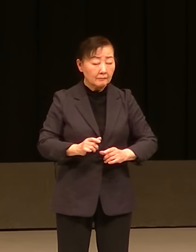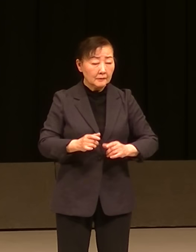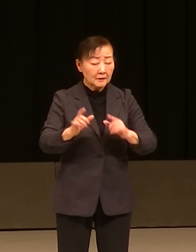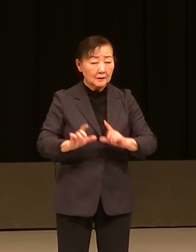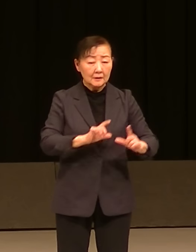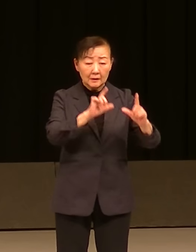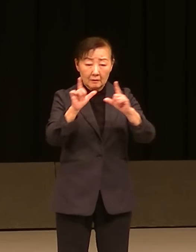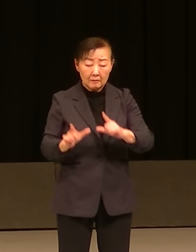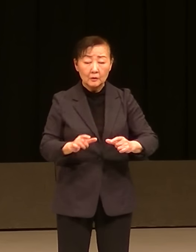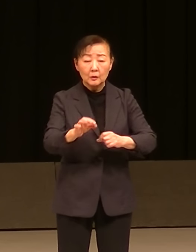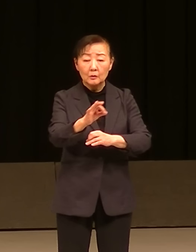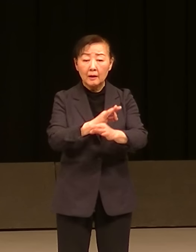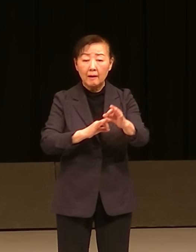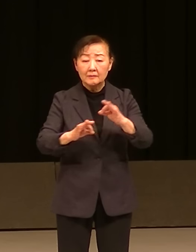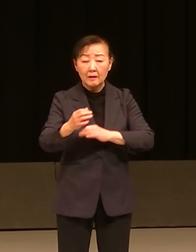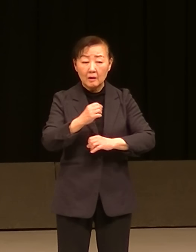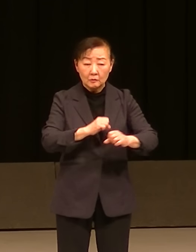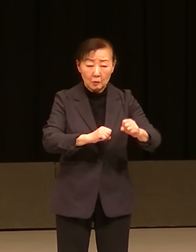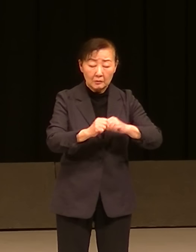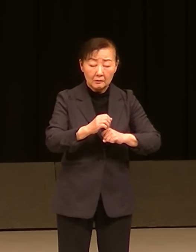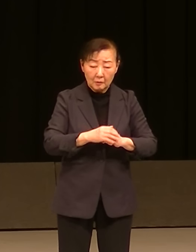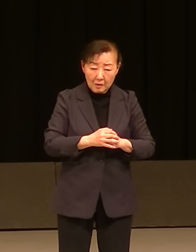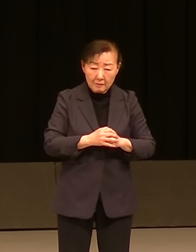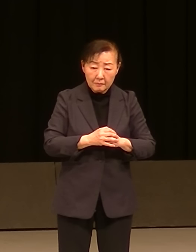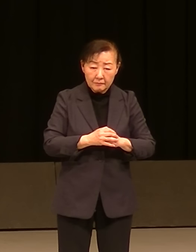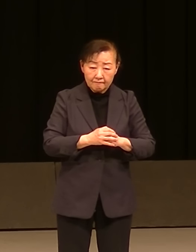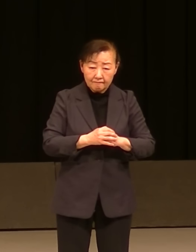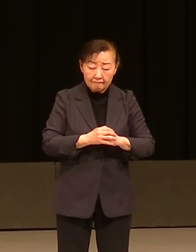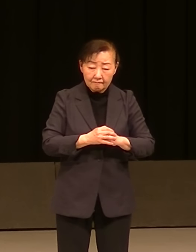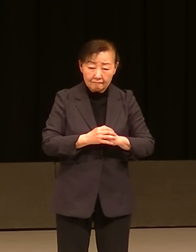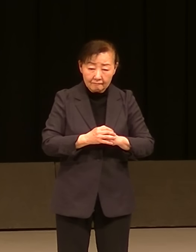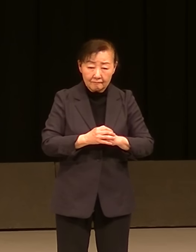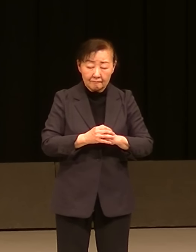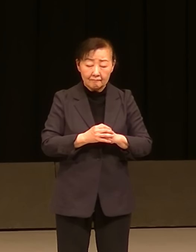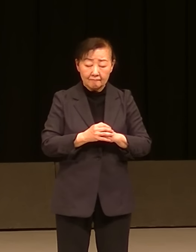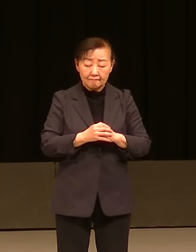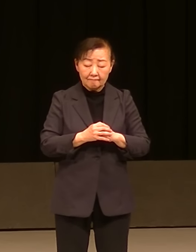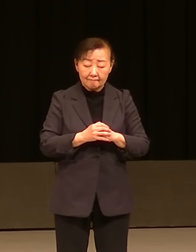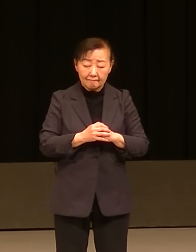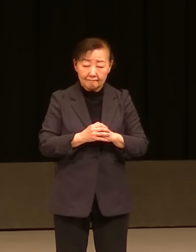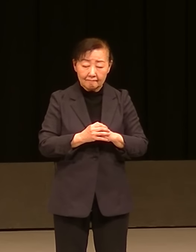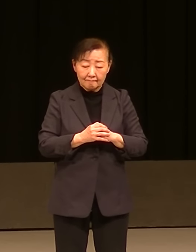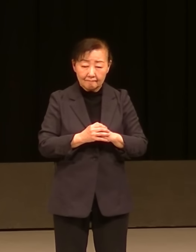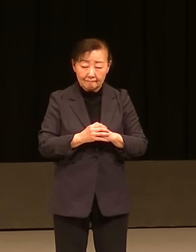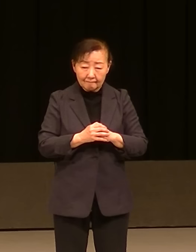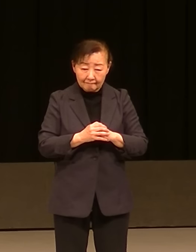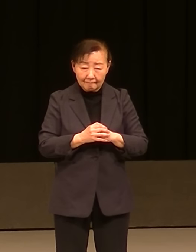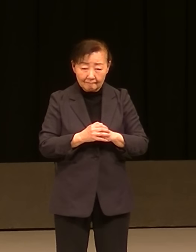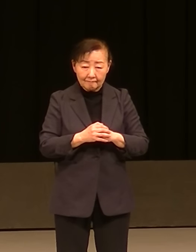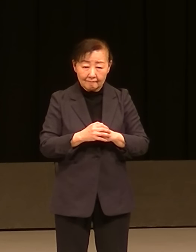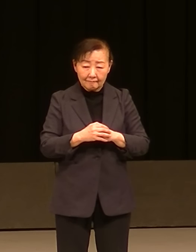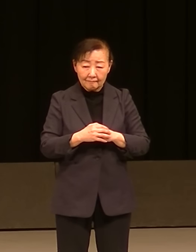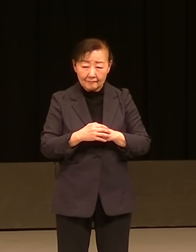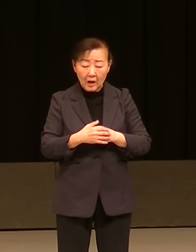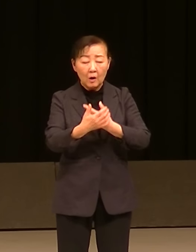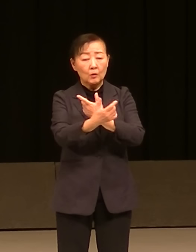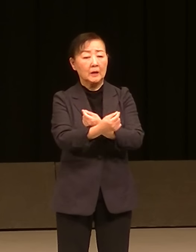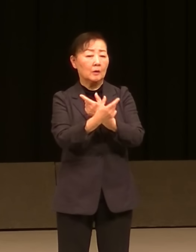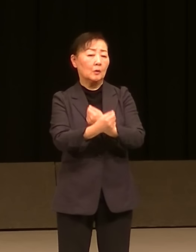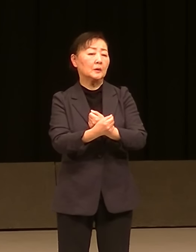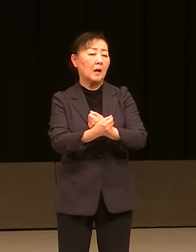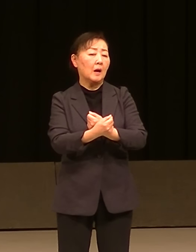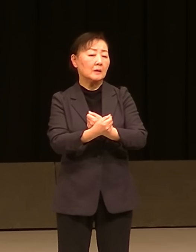の在り方、というのは、この、それこそお互いにお互いの公正